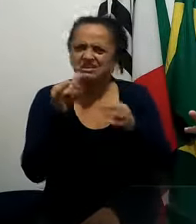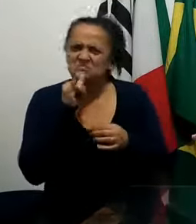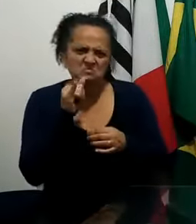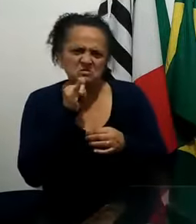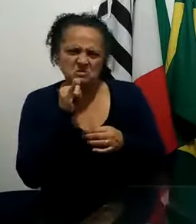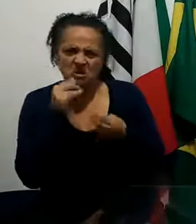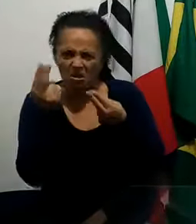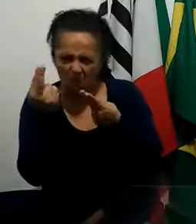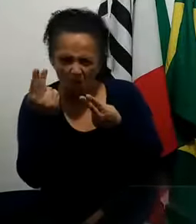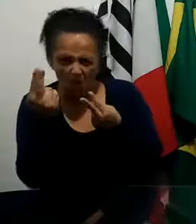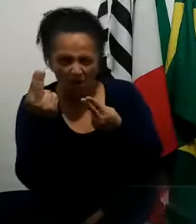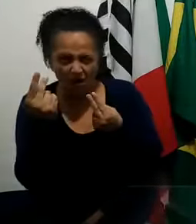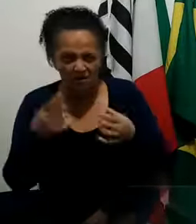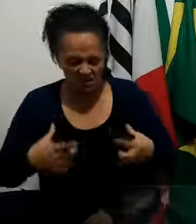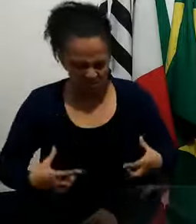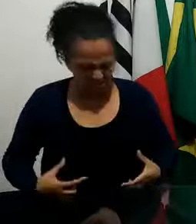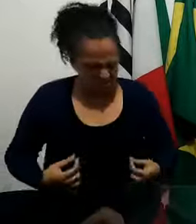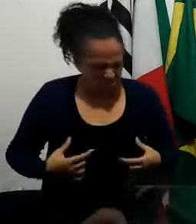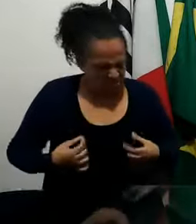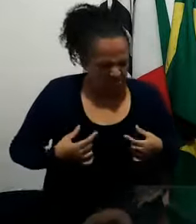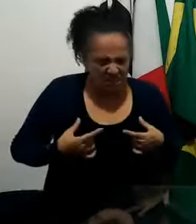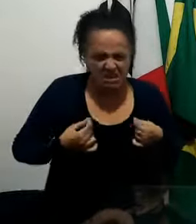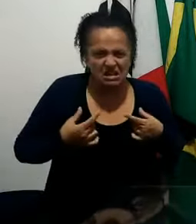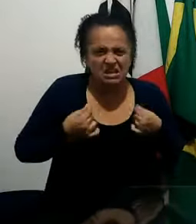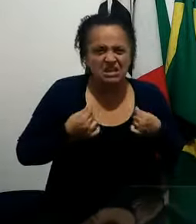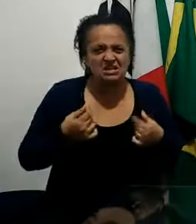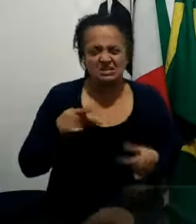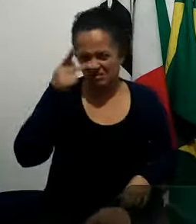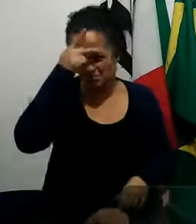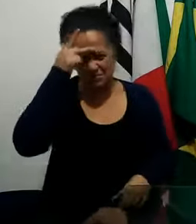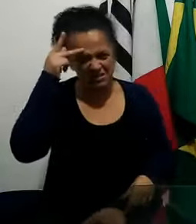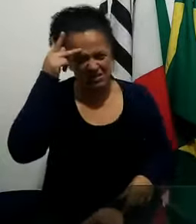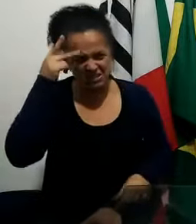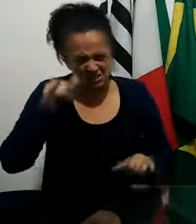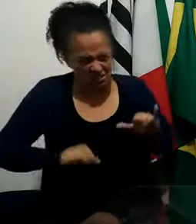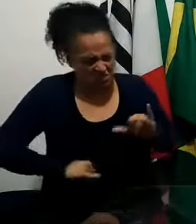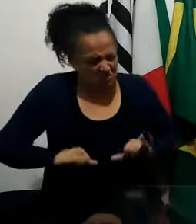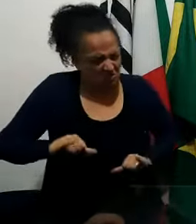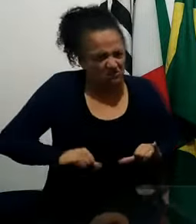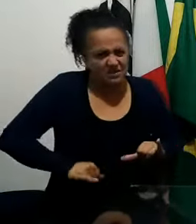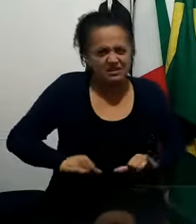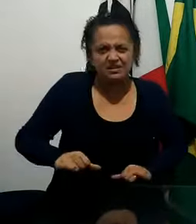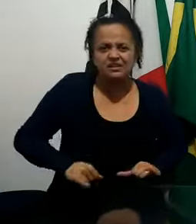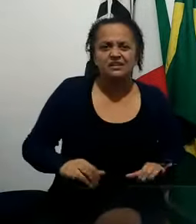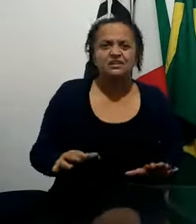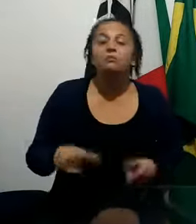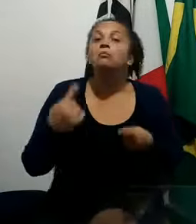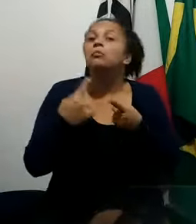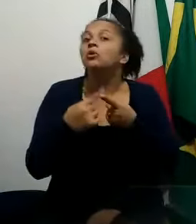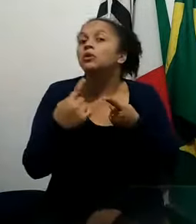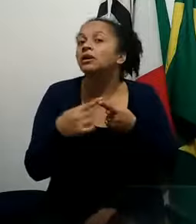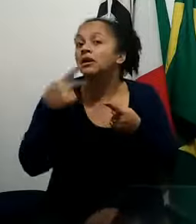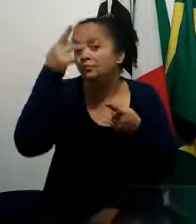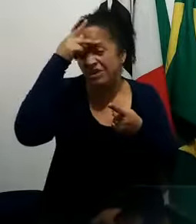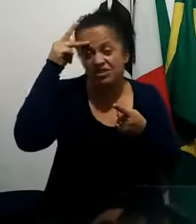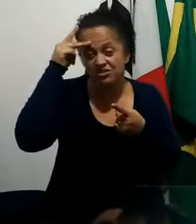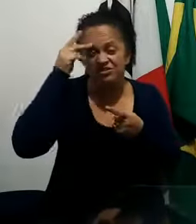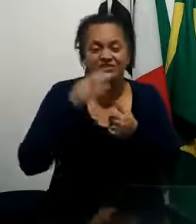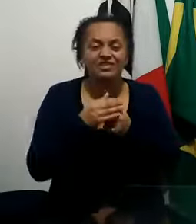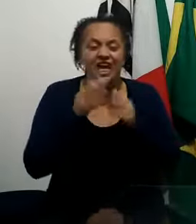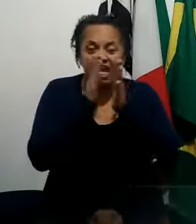maligna. E vai trazer feridas dolorosas aos que adoraram a besta e receber a